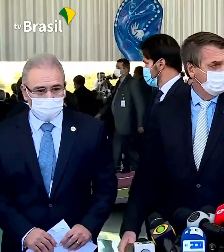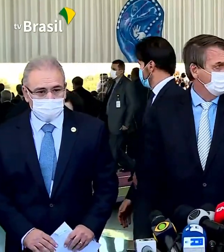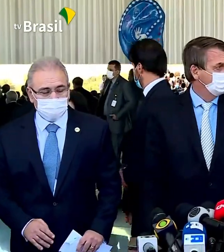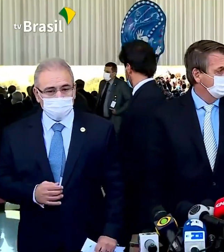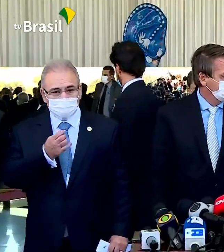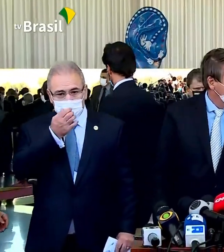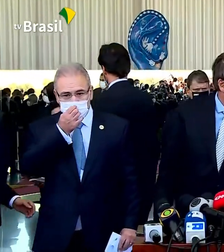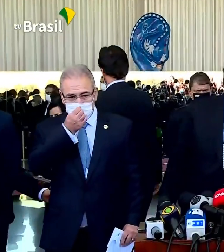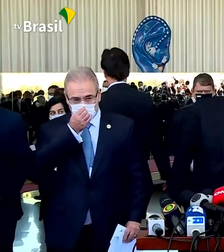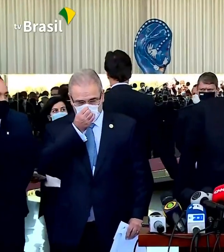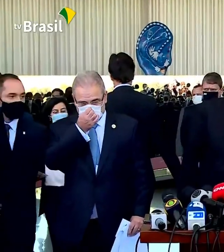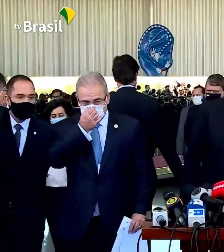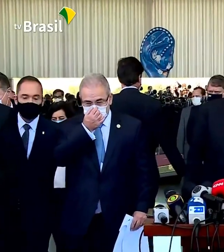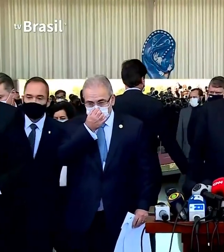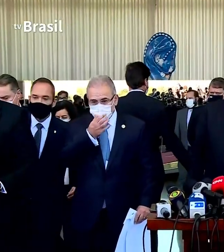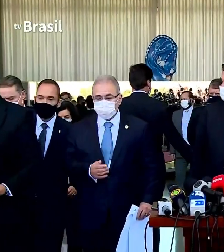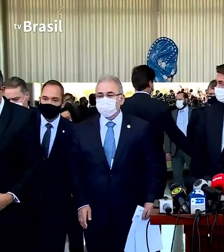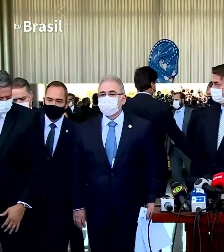Queiroga.